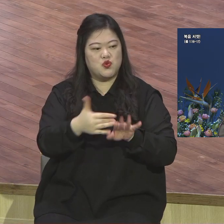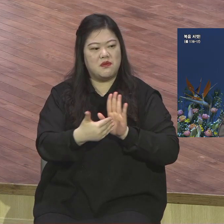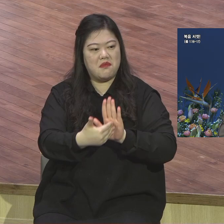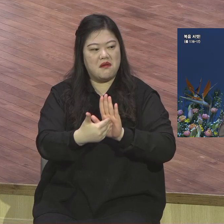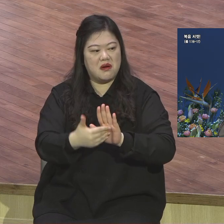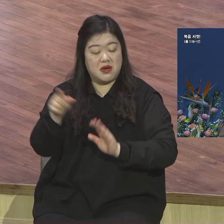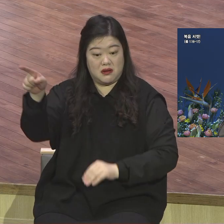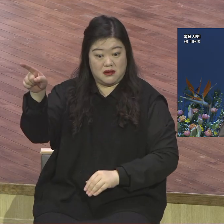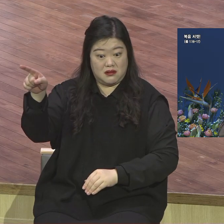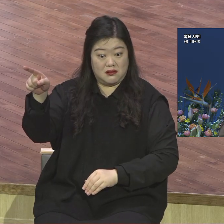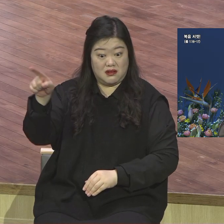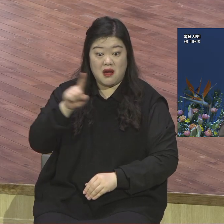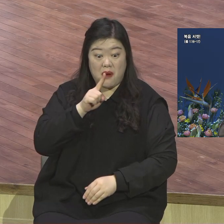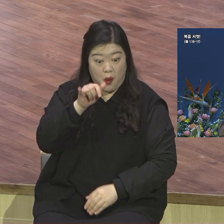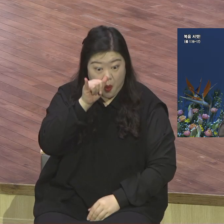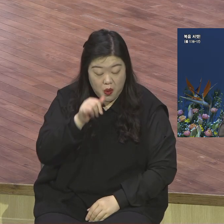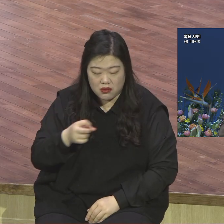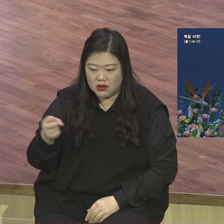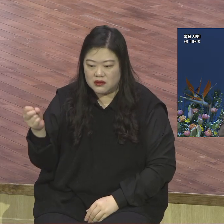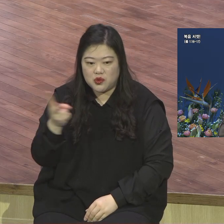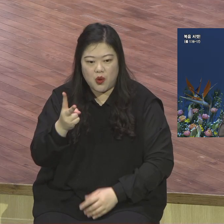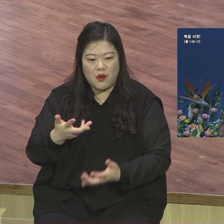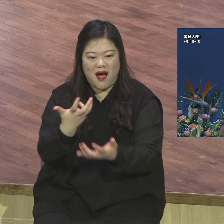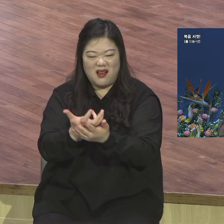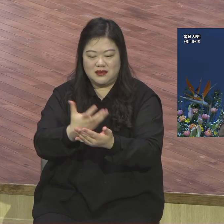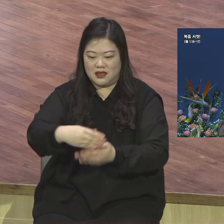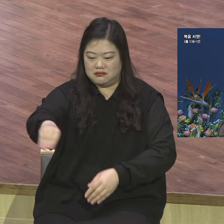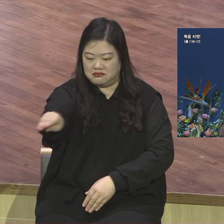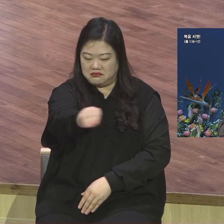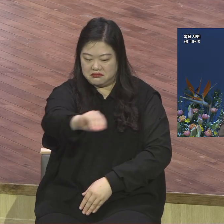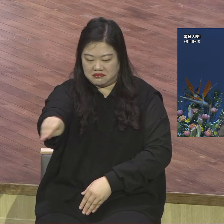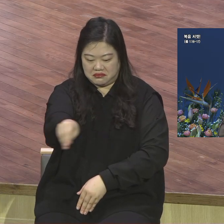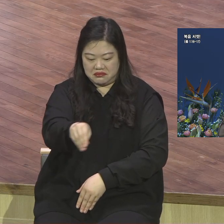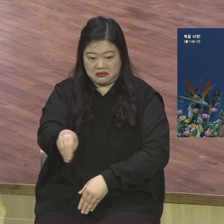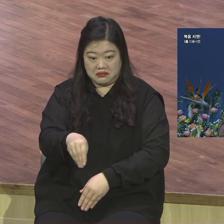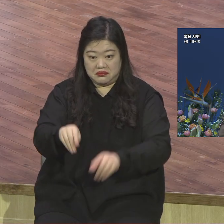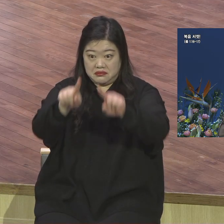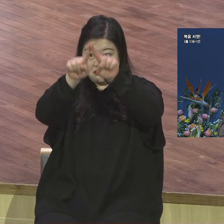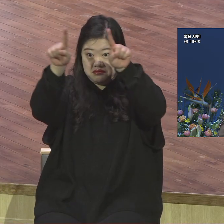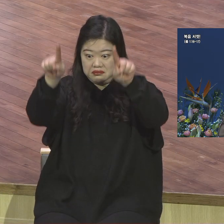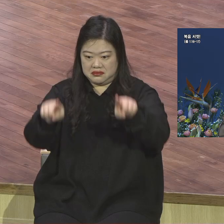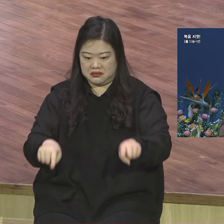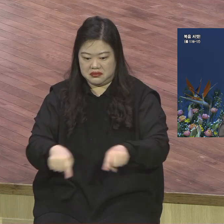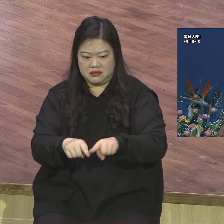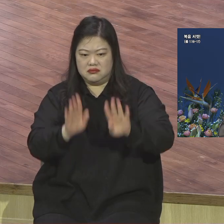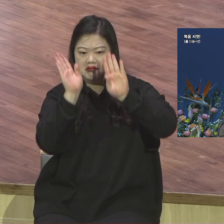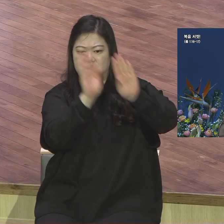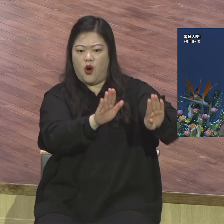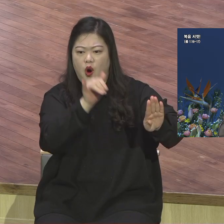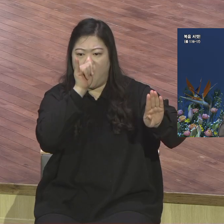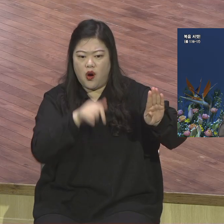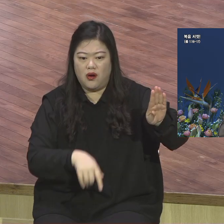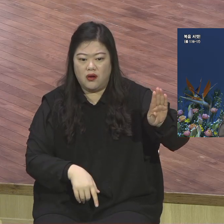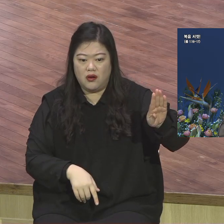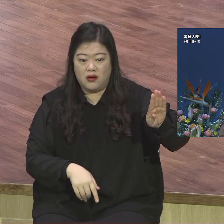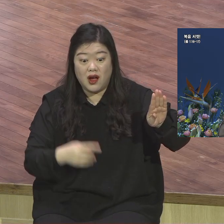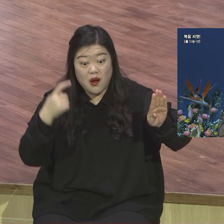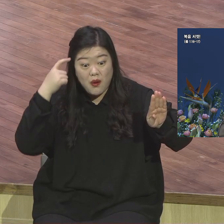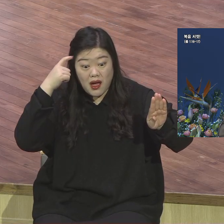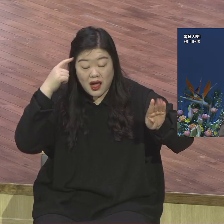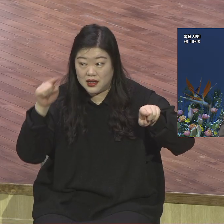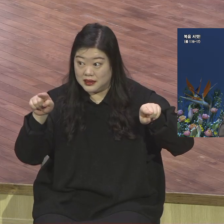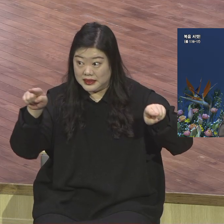또 범호자를 크게 써서 그렇게 붙이기도 합니다. 왜 그러냐?